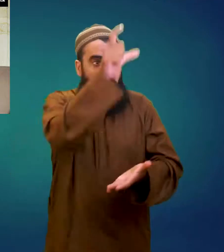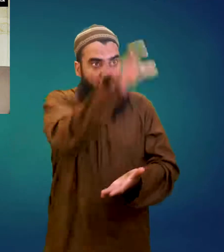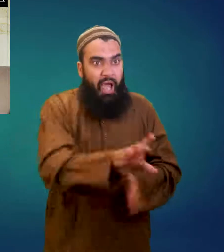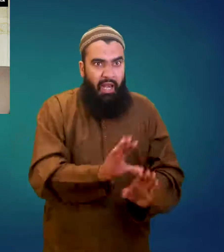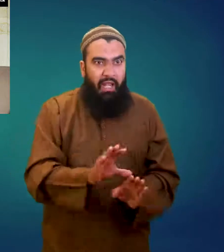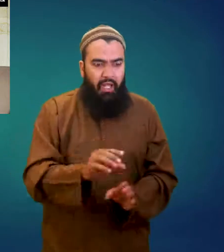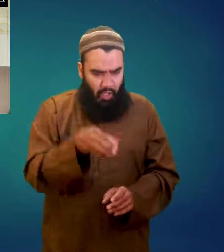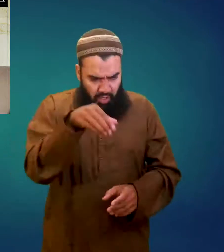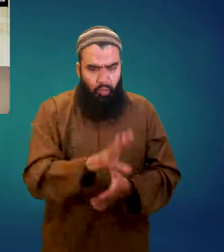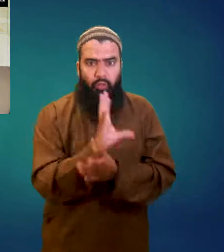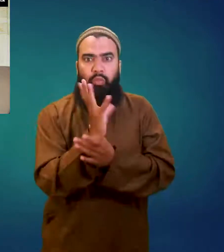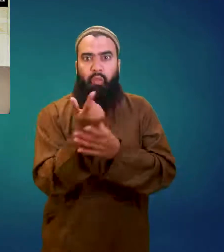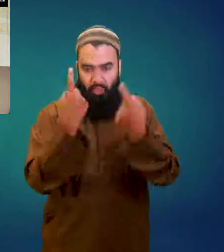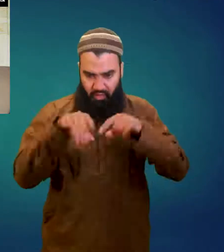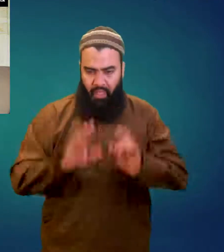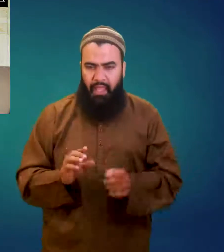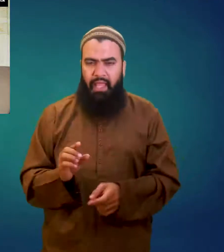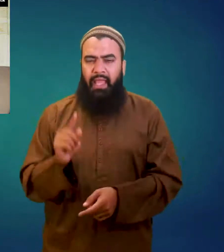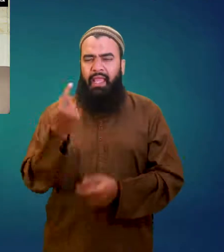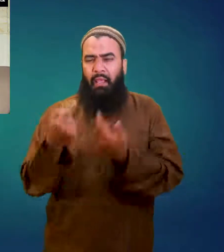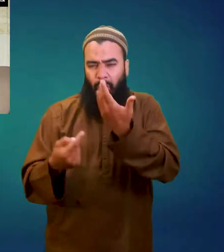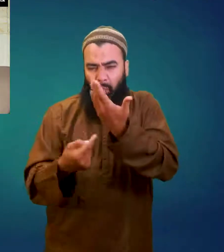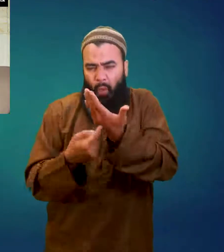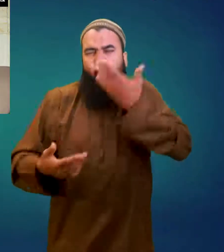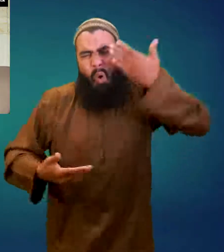کا اجر آخرت میں اس کو ملے گا۔